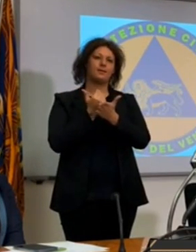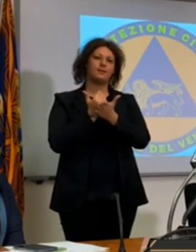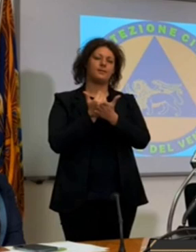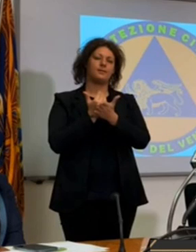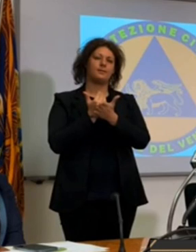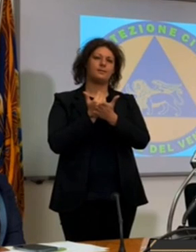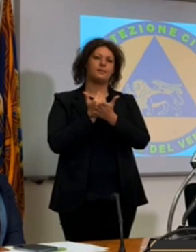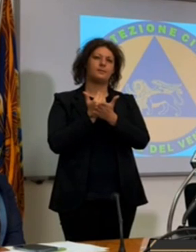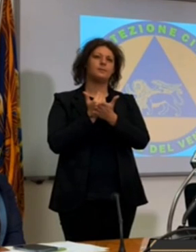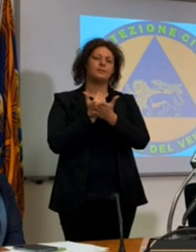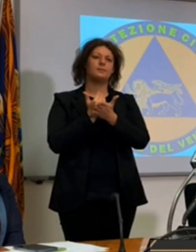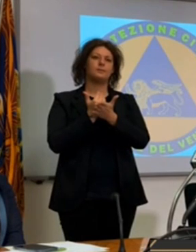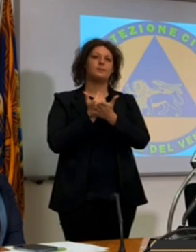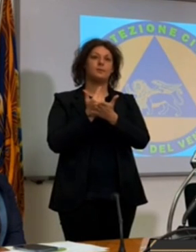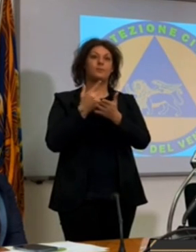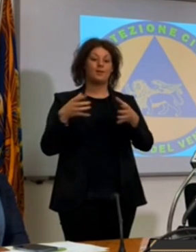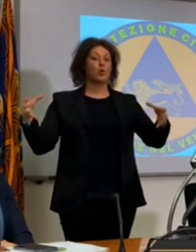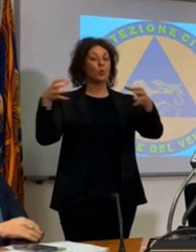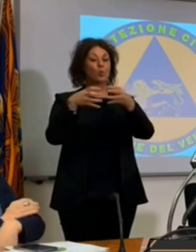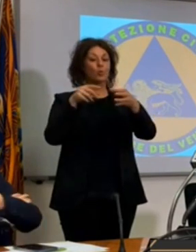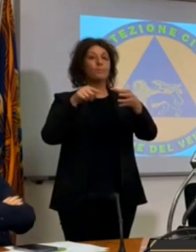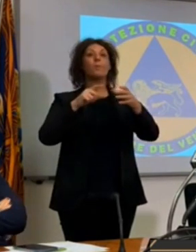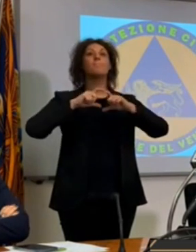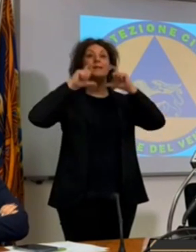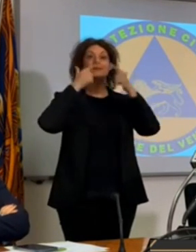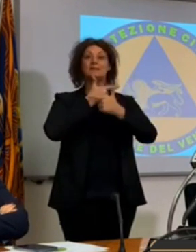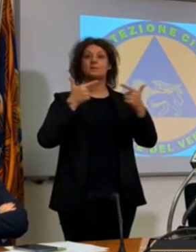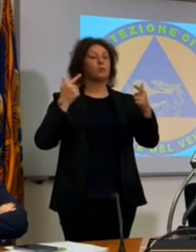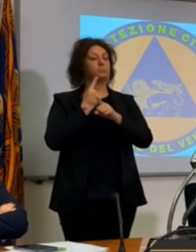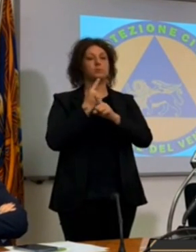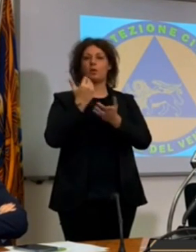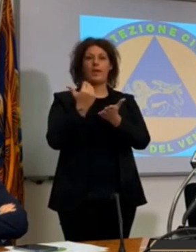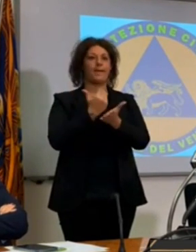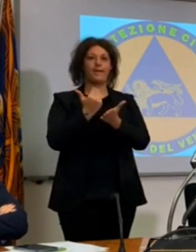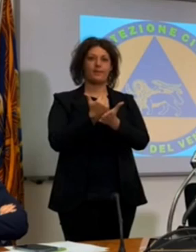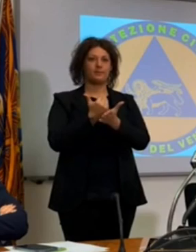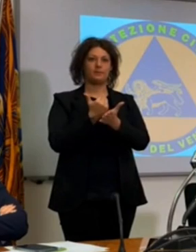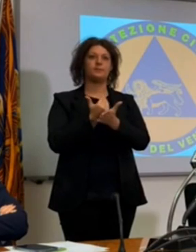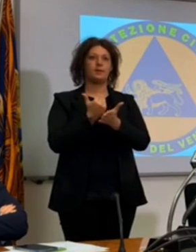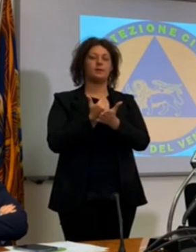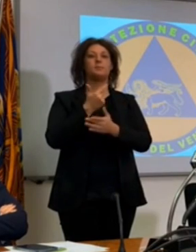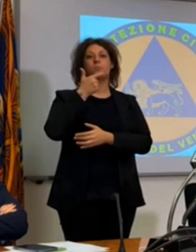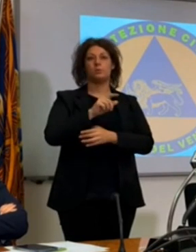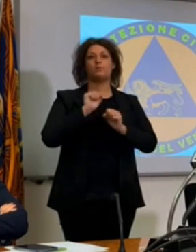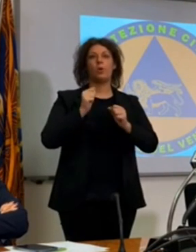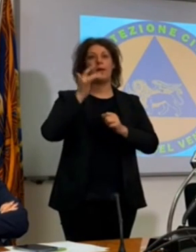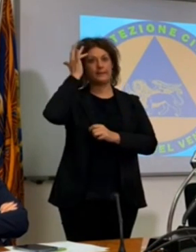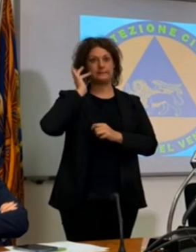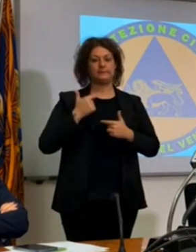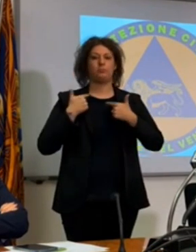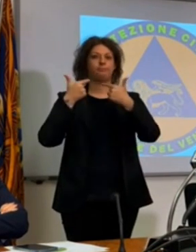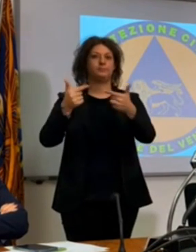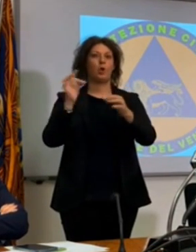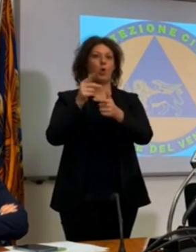di vivere in comunità senza mascherina, esponendoci ed esponendo le persone a eventuali rischi di infezione.